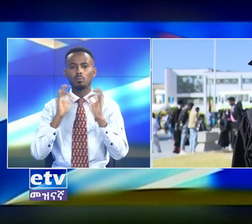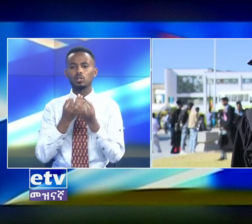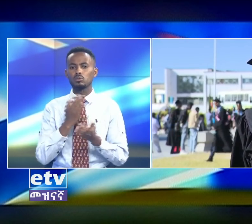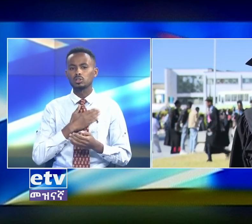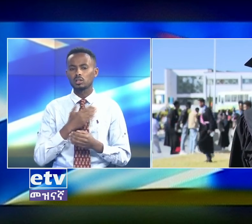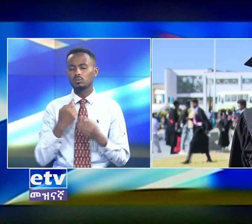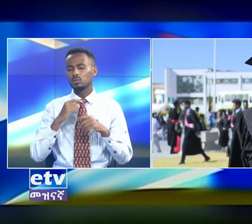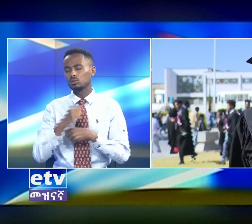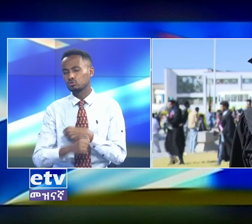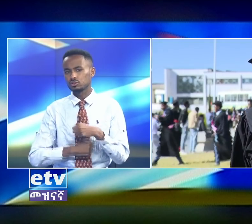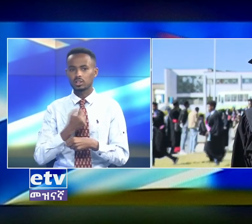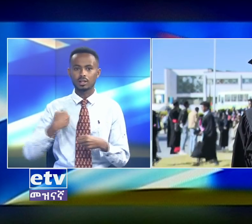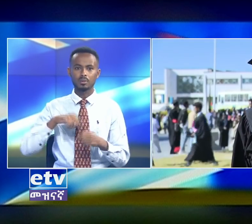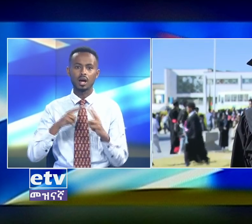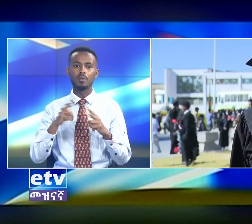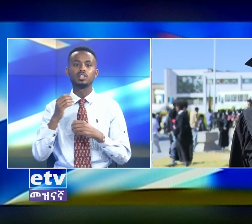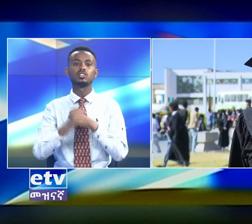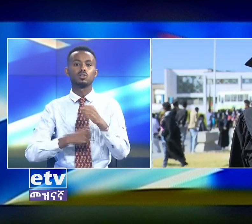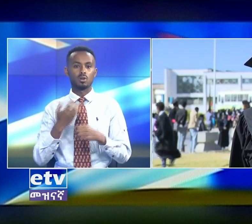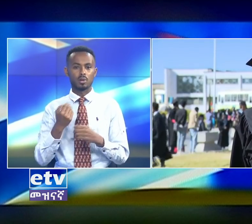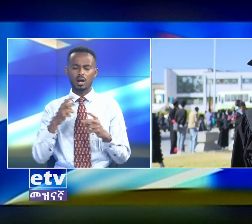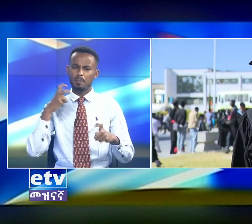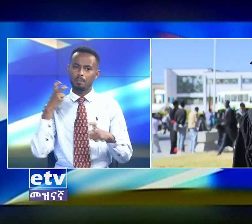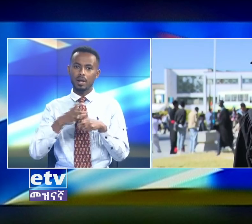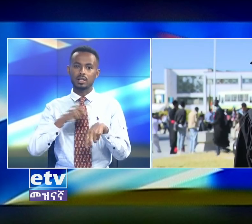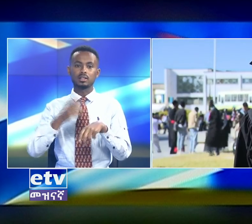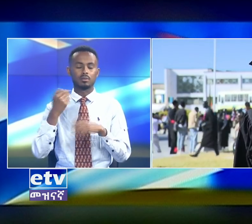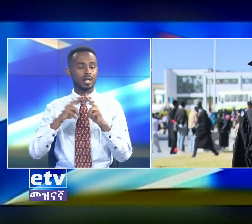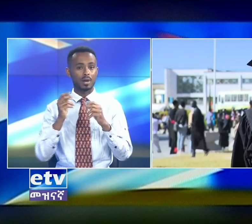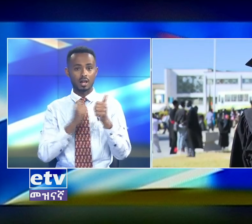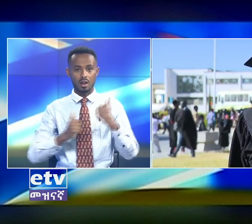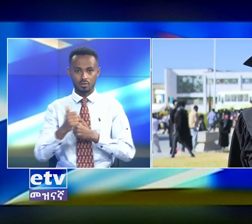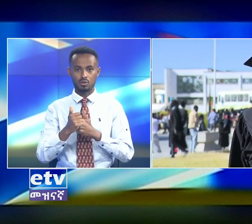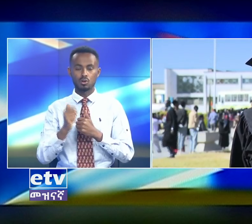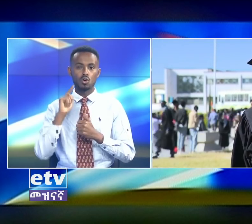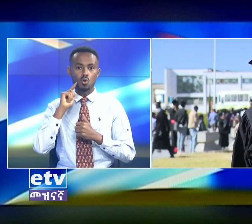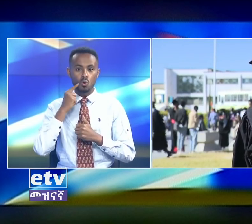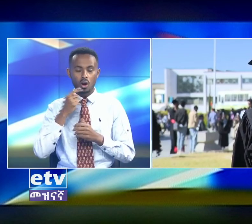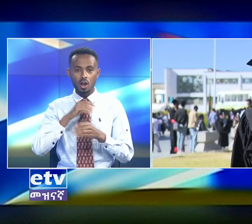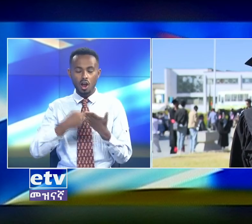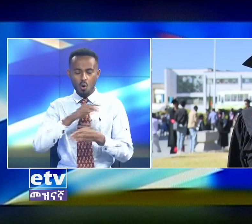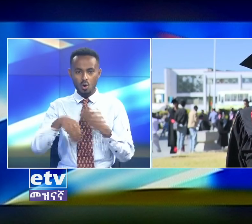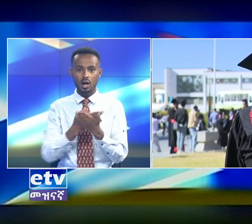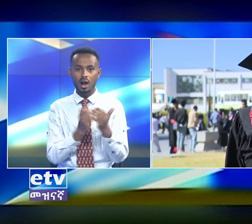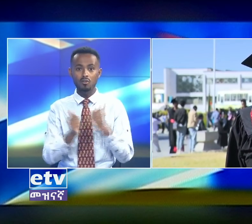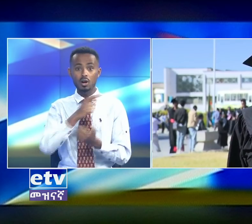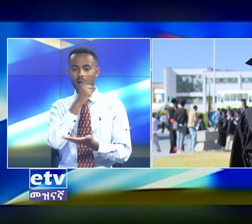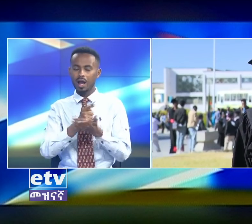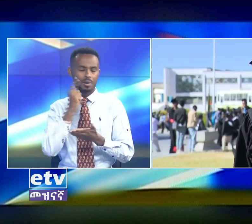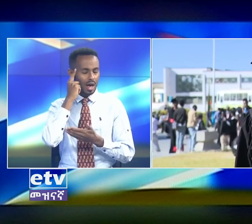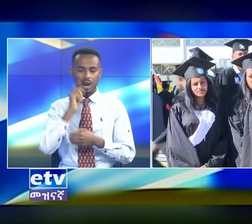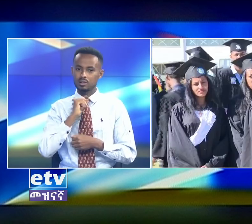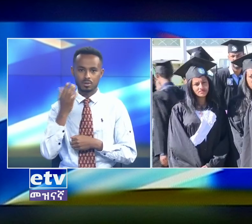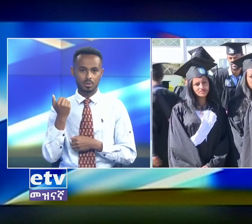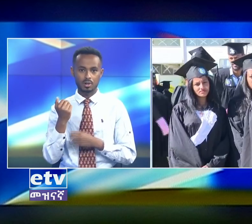ሳያገኙ ሲቀሩ የነሱ ጭንቀት እኛን ያስጨነቀን ነበርና ከባድ ጊዜ ነበር በጣም ያሳለፍነው እና እንኳን ሁላ ነገር አልፎ እንደዚህ እንመረቃለን ብለን አላሰብንም